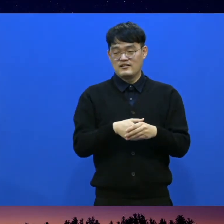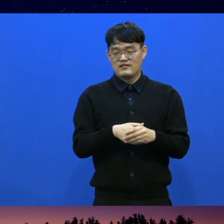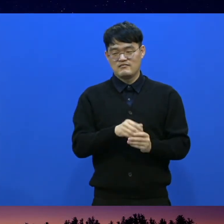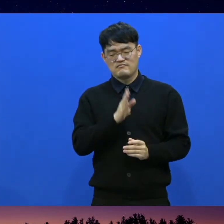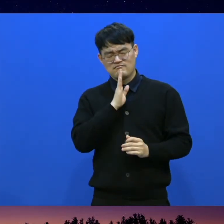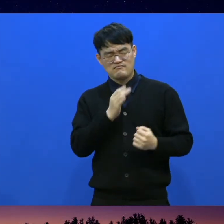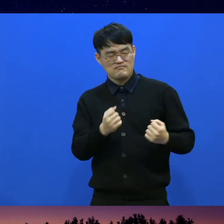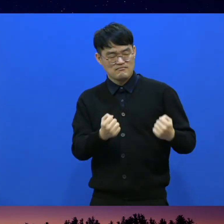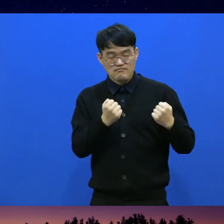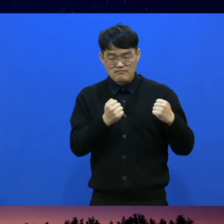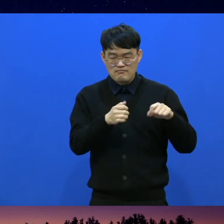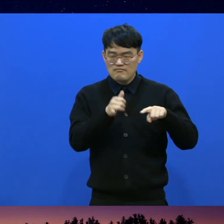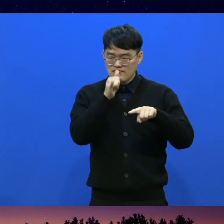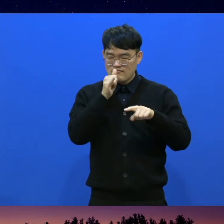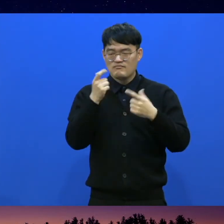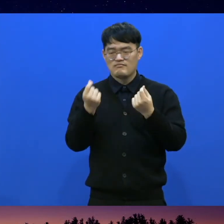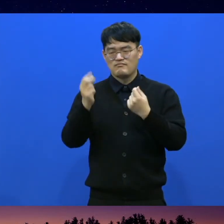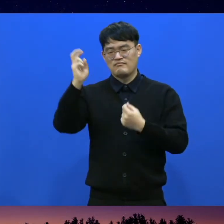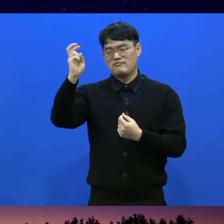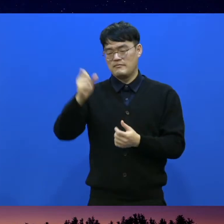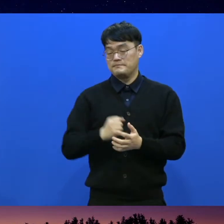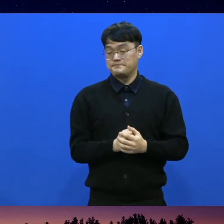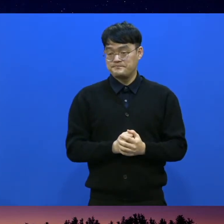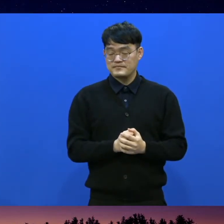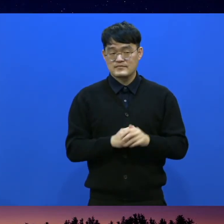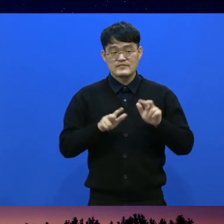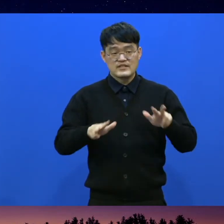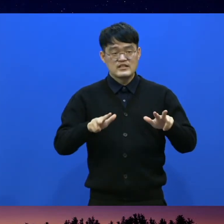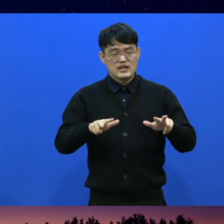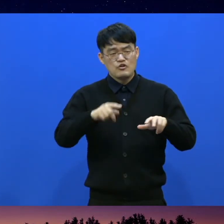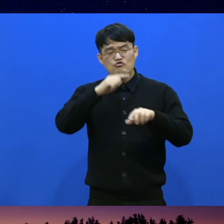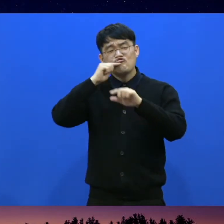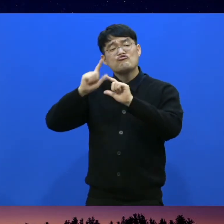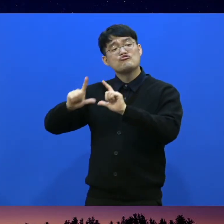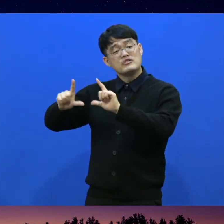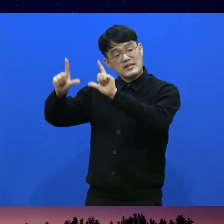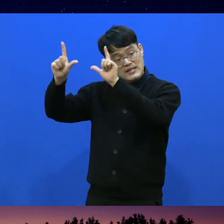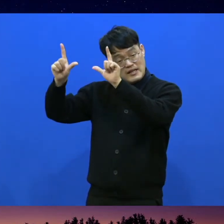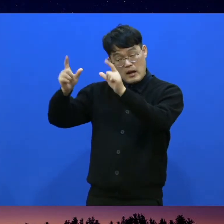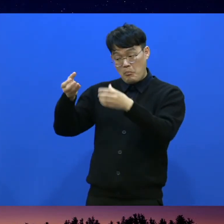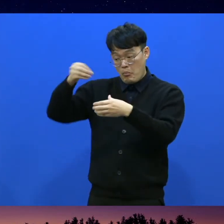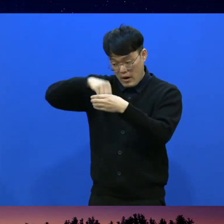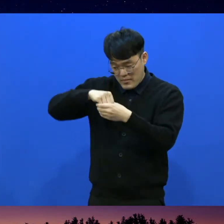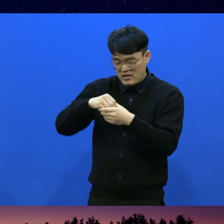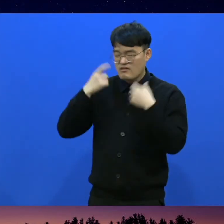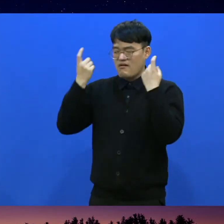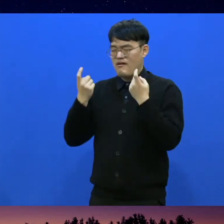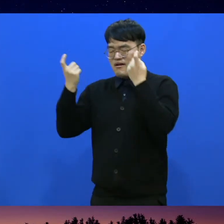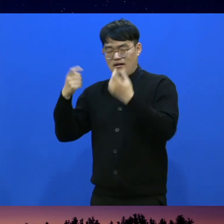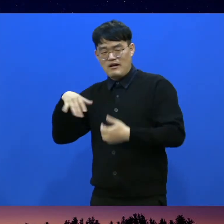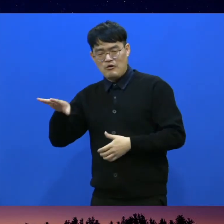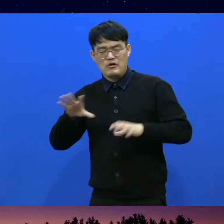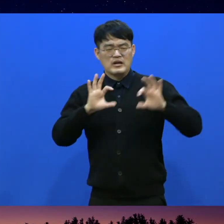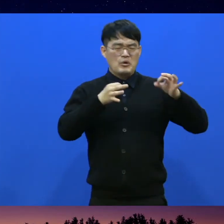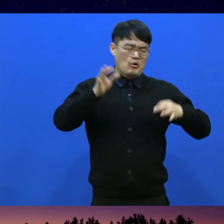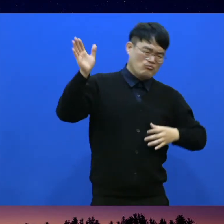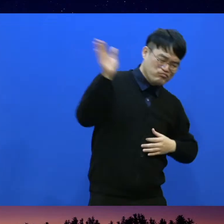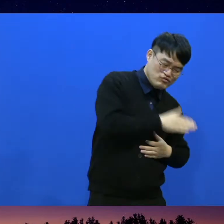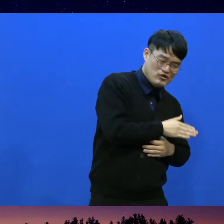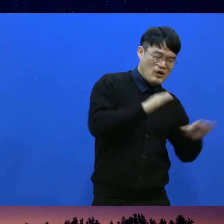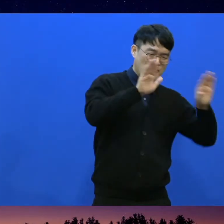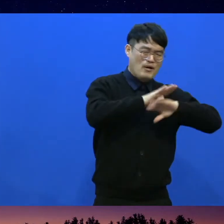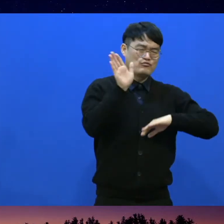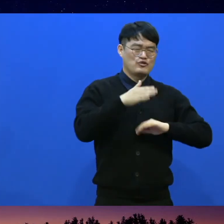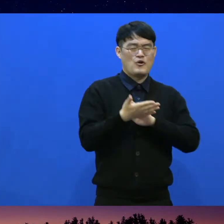강력합니다. 앞으로 주말에 주일 끼고 어디 여행 가는 또 금요일 날 놀자 그러고 토요일도